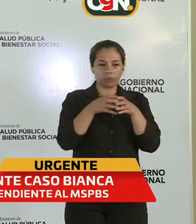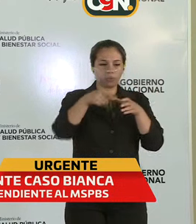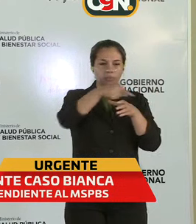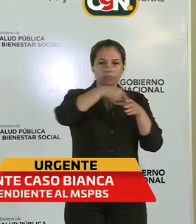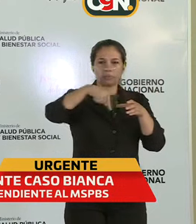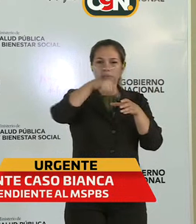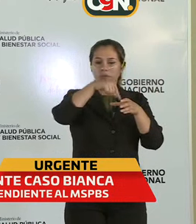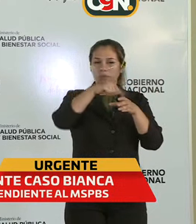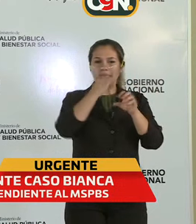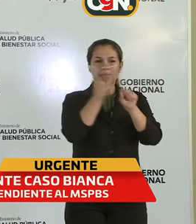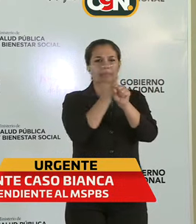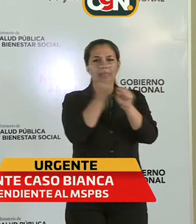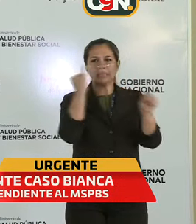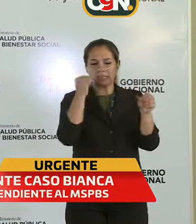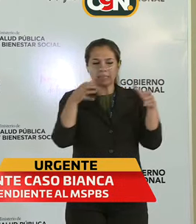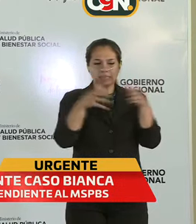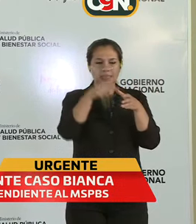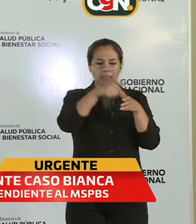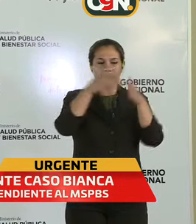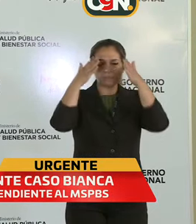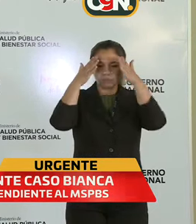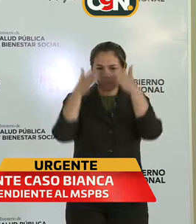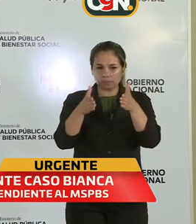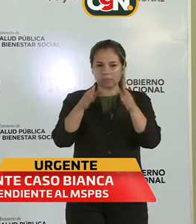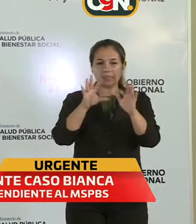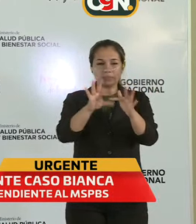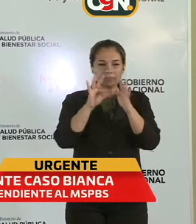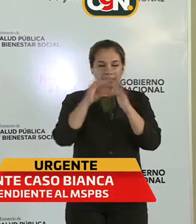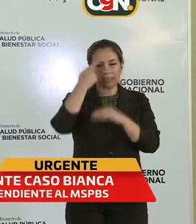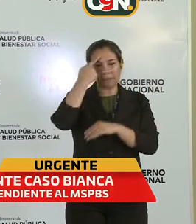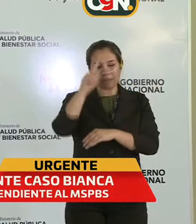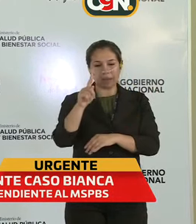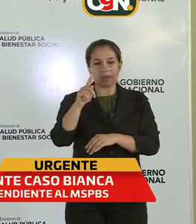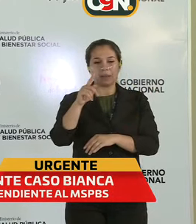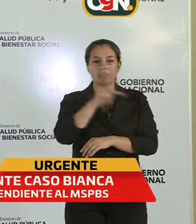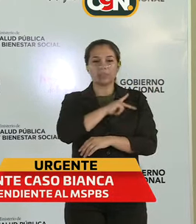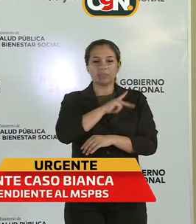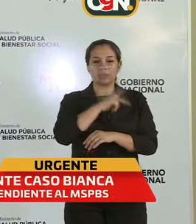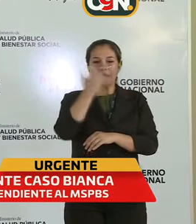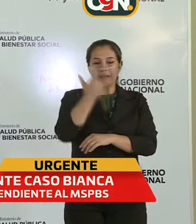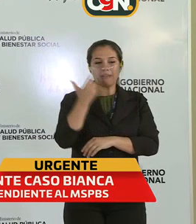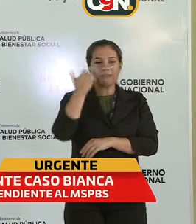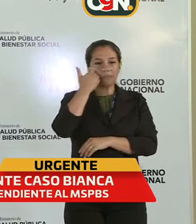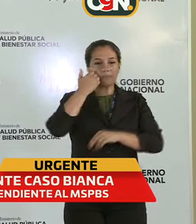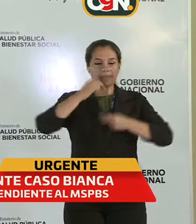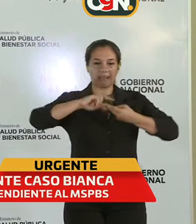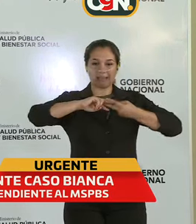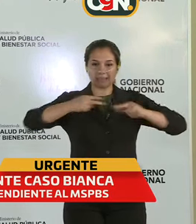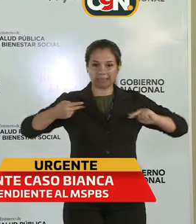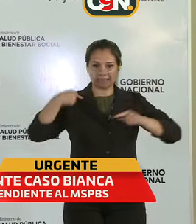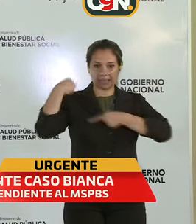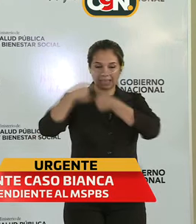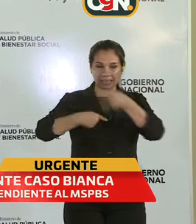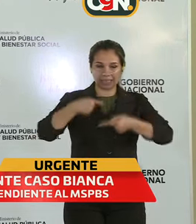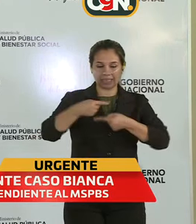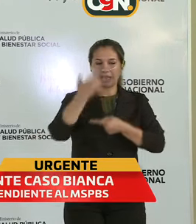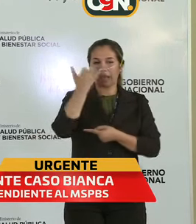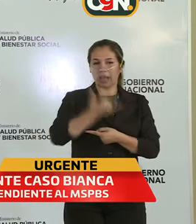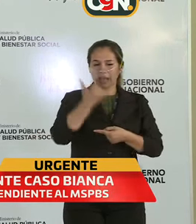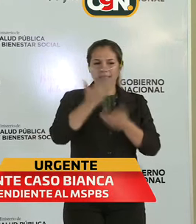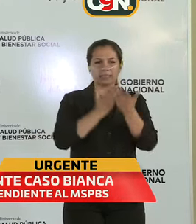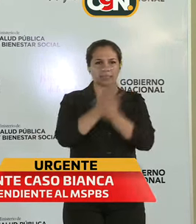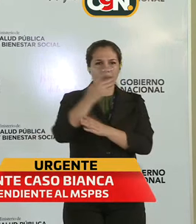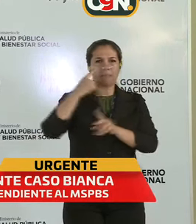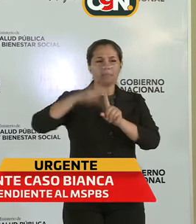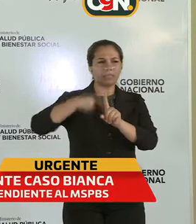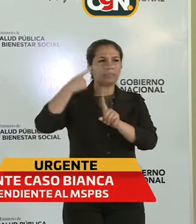selecto, digamos, que está orientado a estas patologías metabólicas y genéticas y tienen una valoración periódica de varios al